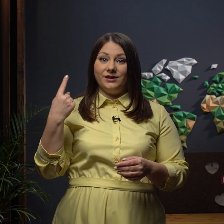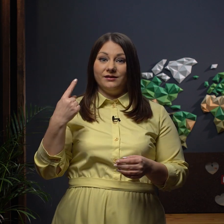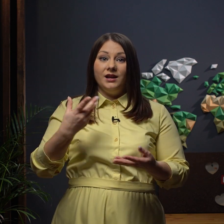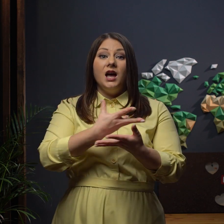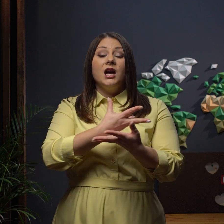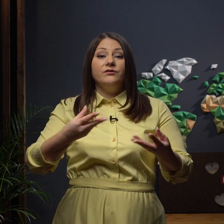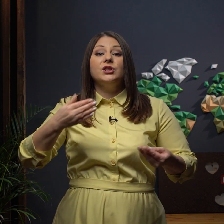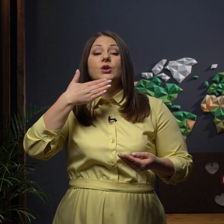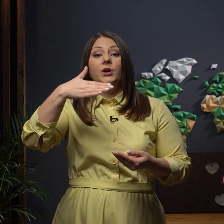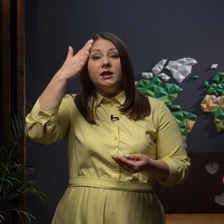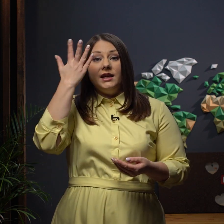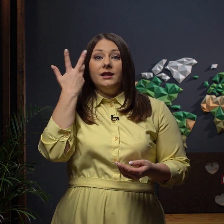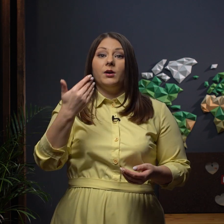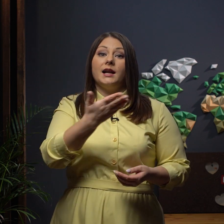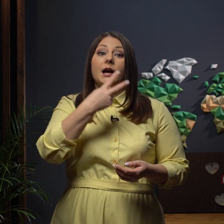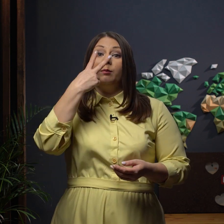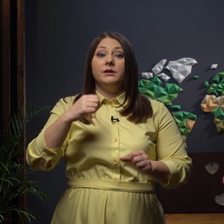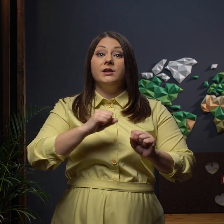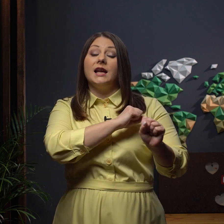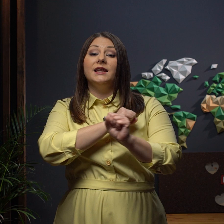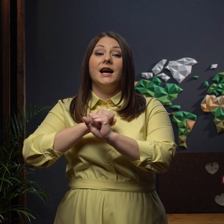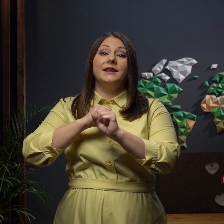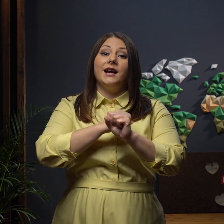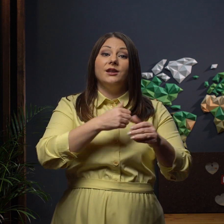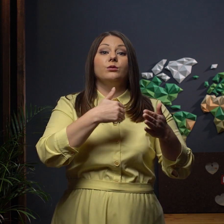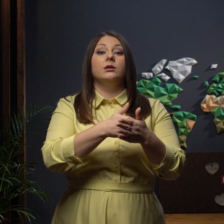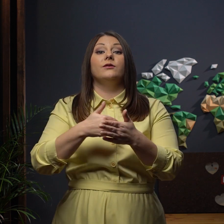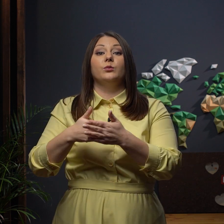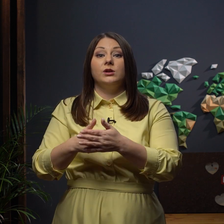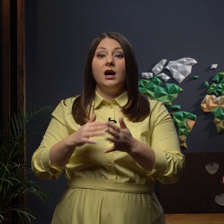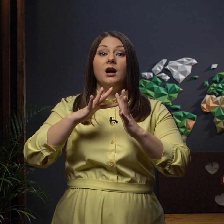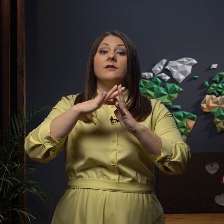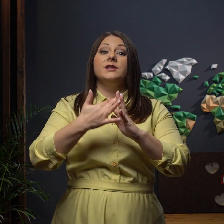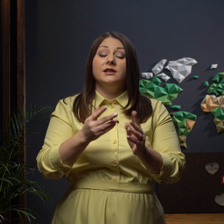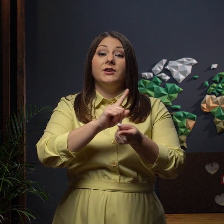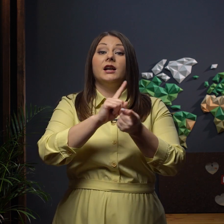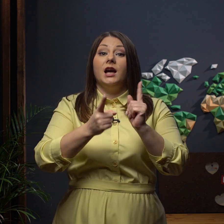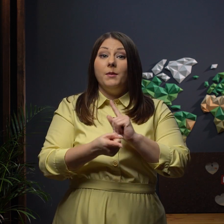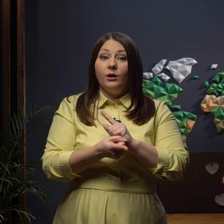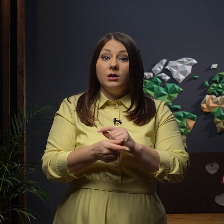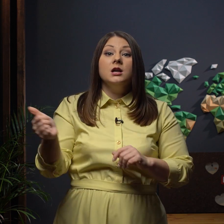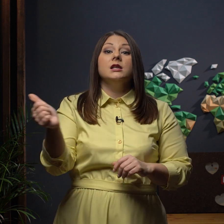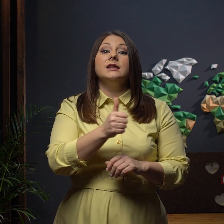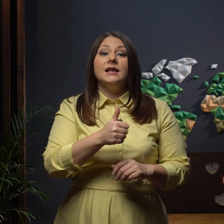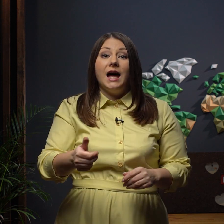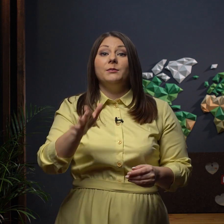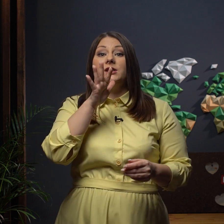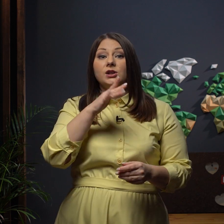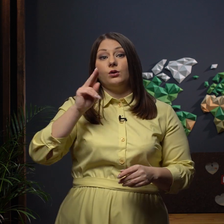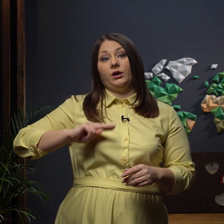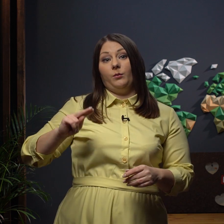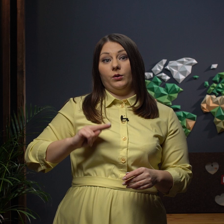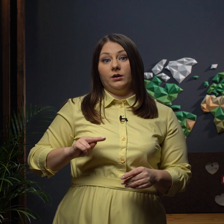Древней Руси. Весной и летом, когда мы привыкли отдыхать на каникулах и в отпусках, в деревнях наоборот –